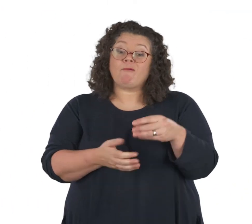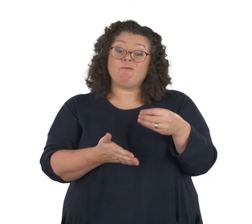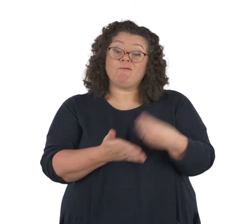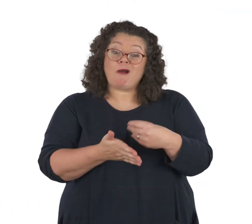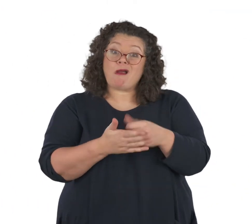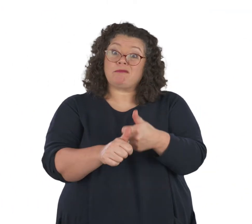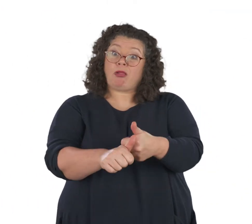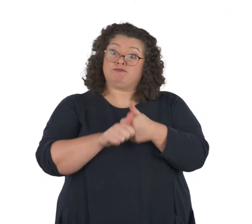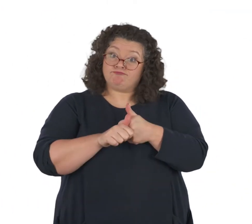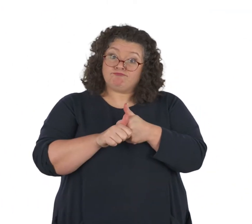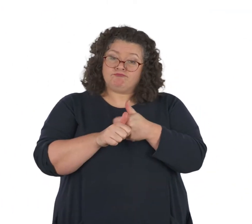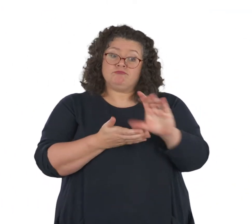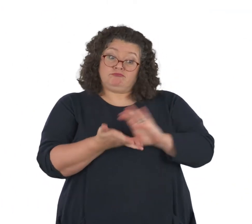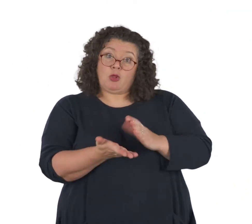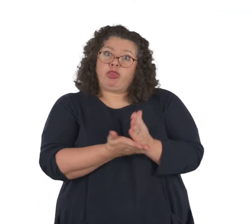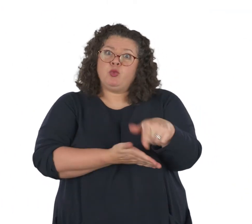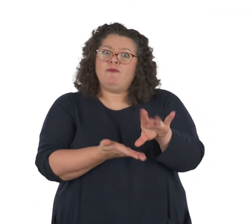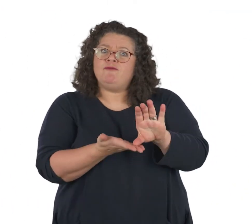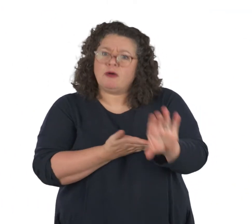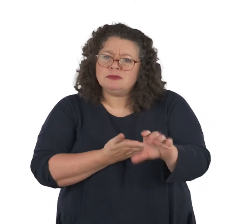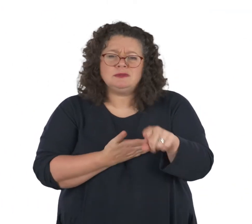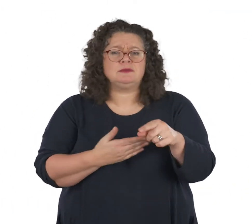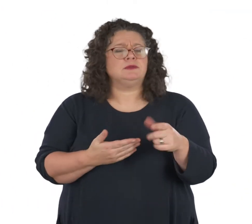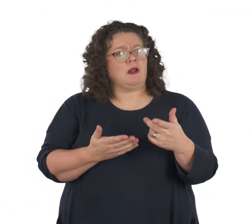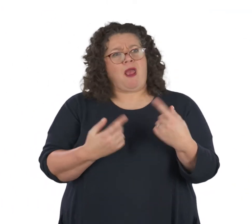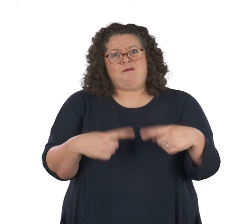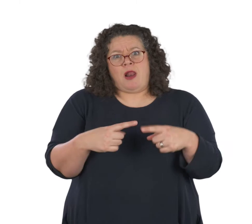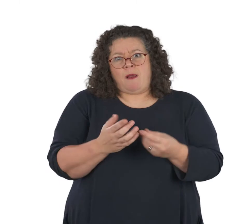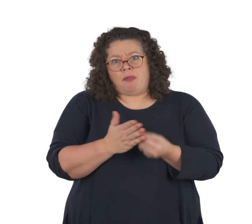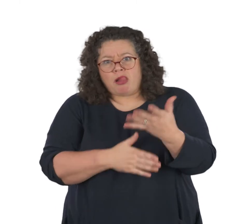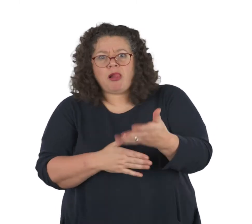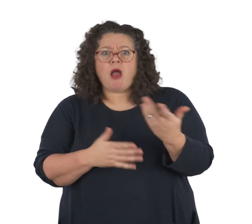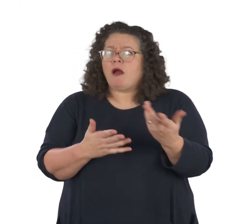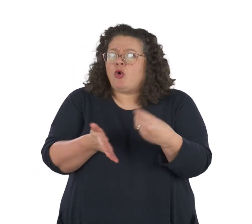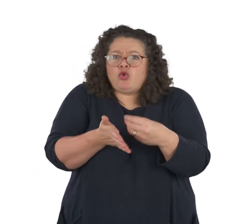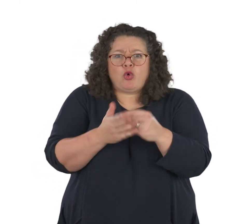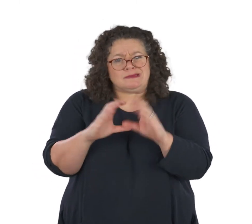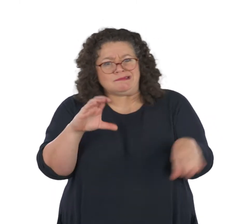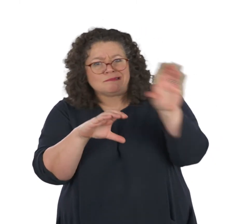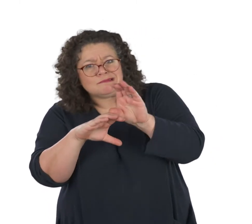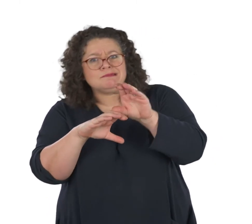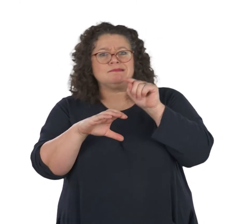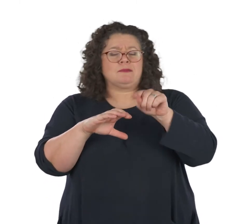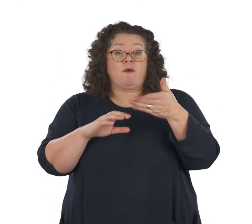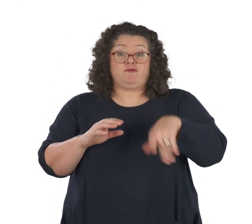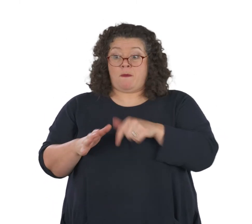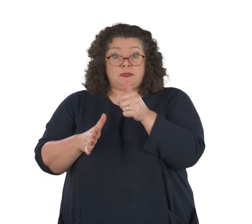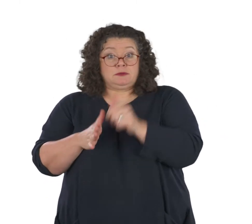Mae'r cymorth ariannol a ddyfernir gan y Gronfa ar gael i fodloni costau a ysgwyddwyd yn ystod y cyfnod